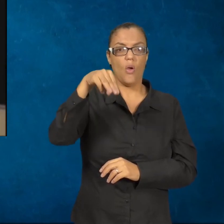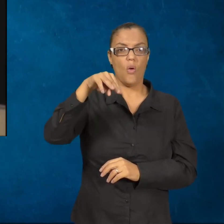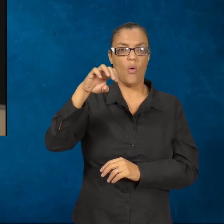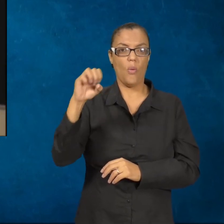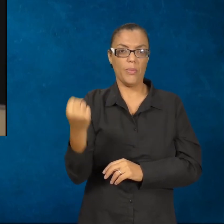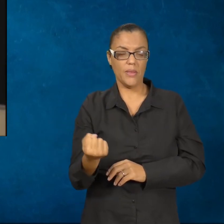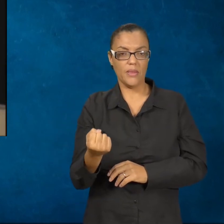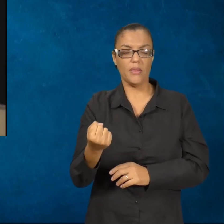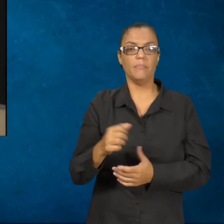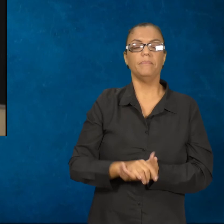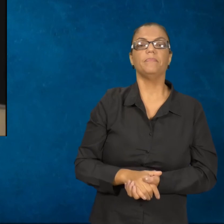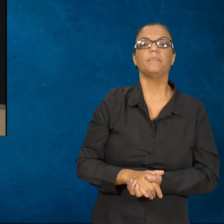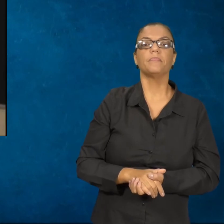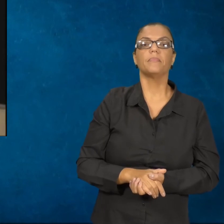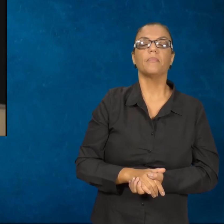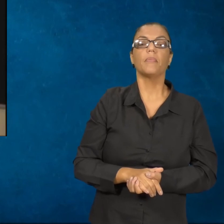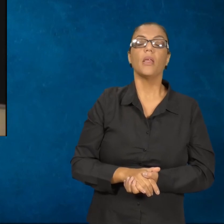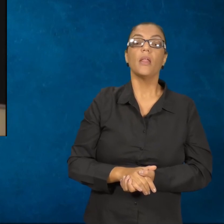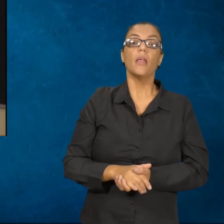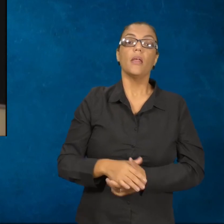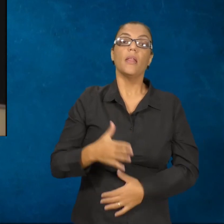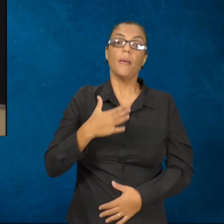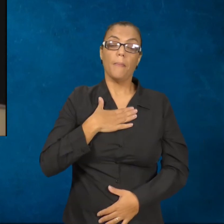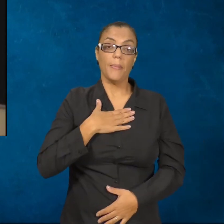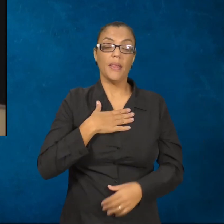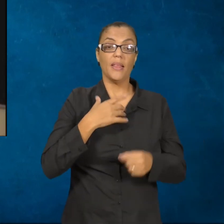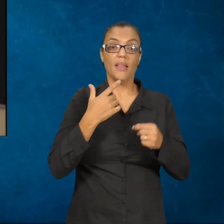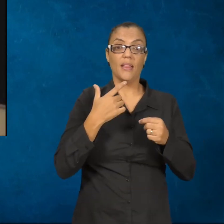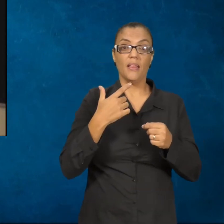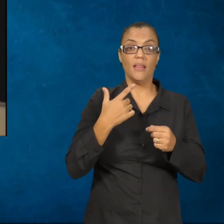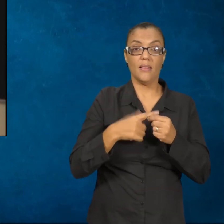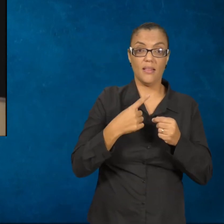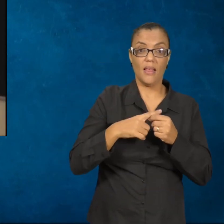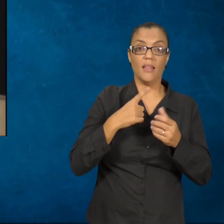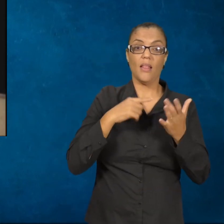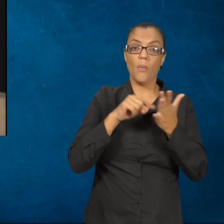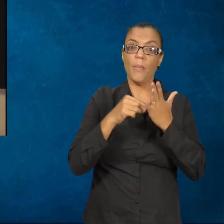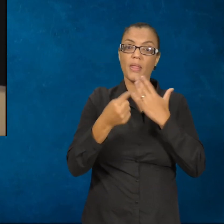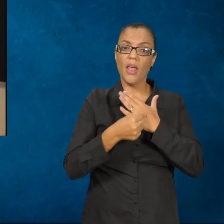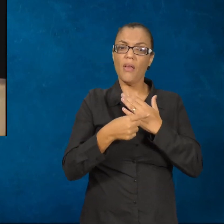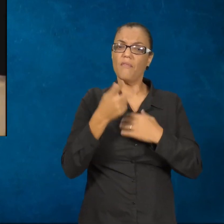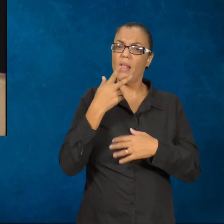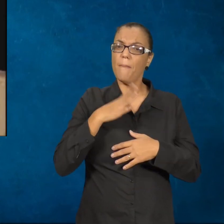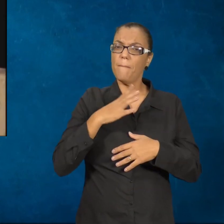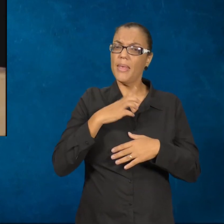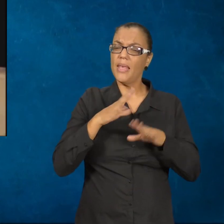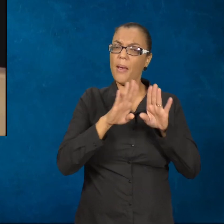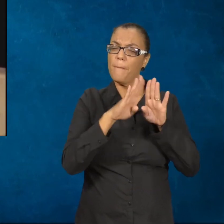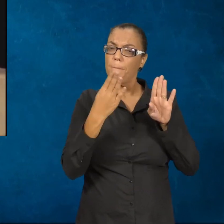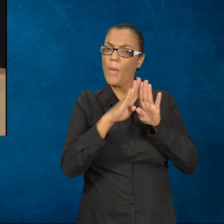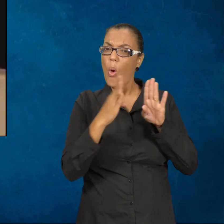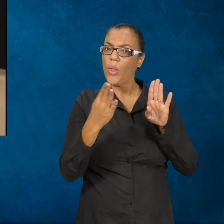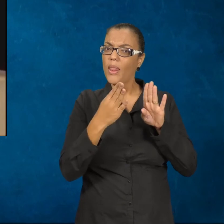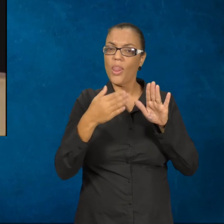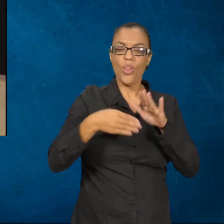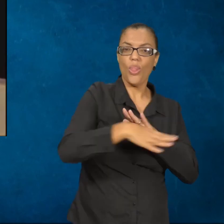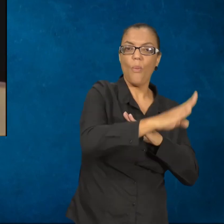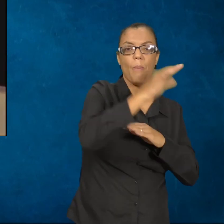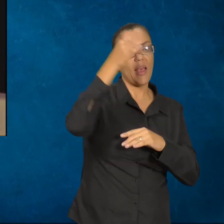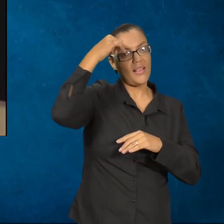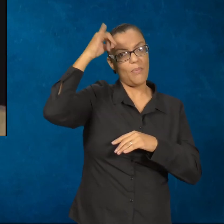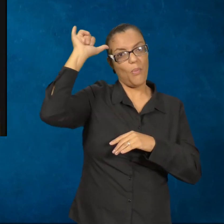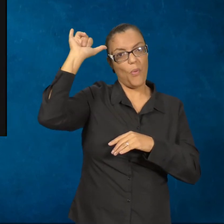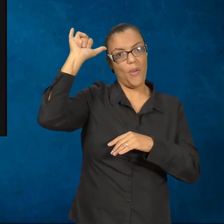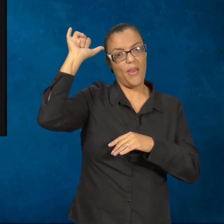boi, passa a boiada. Ele começou a ler de tudo. Hoje o Adriano lê fluentemente em português, lê e fala, né, espanhol,